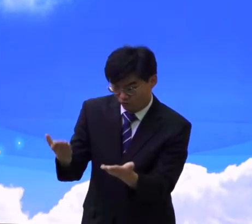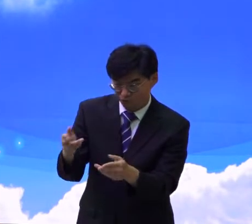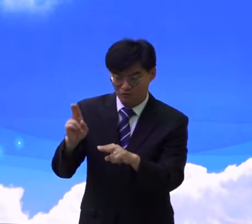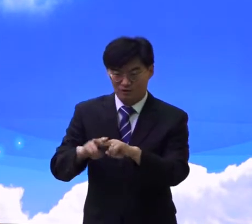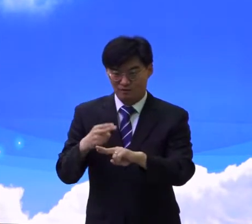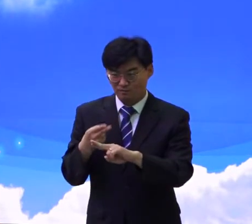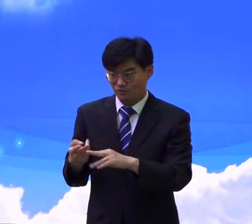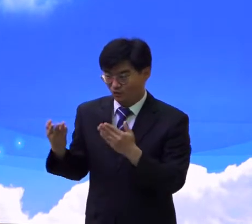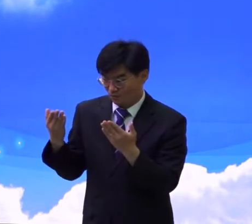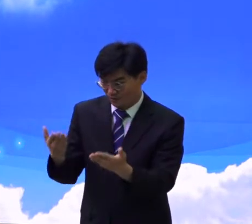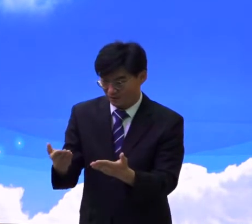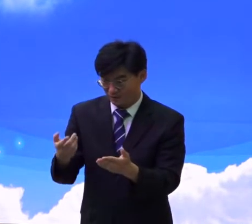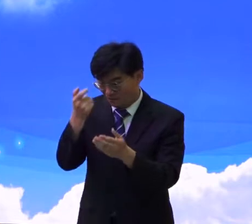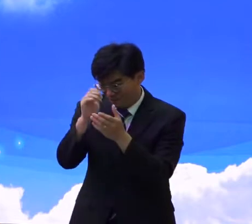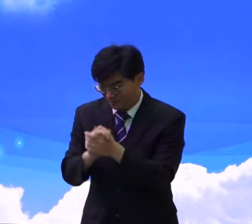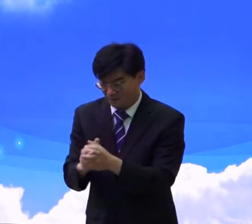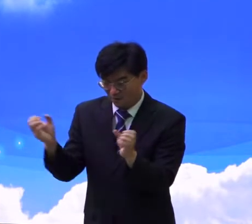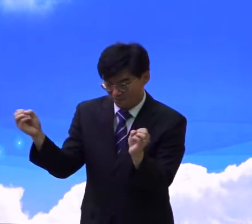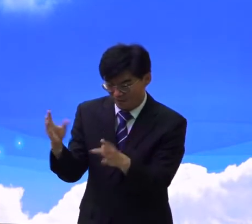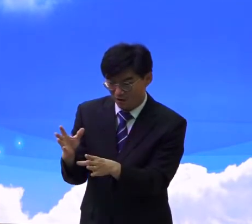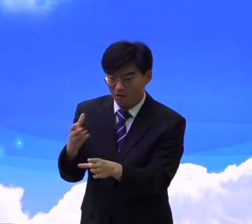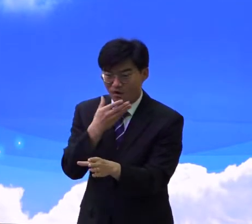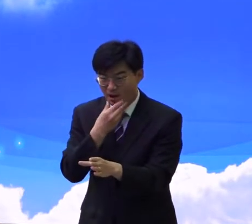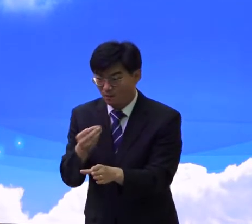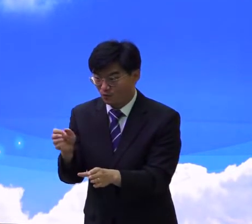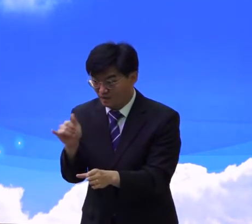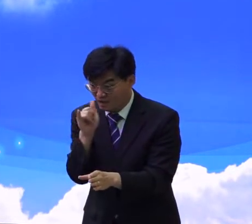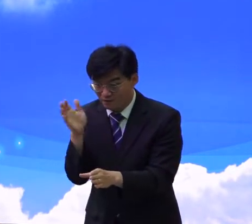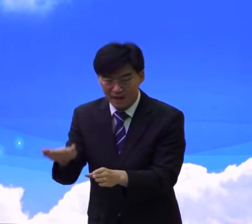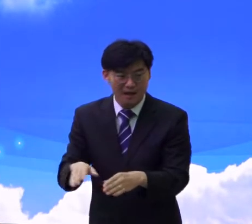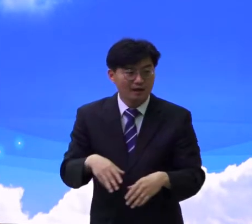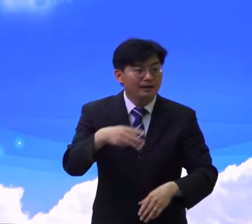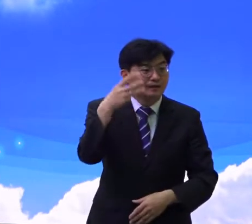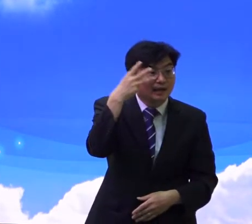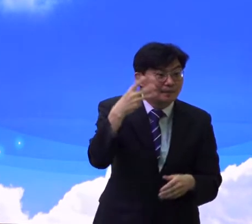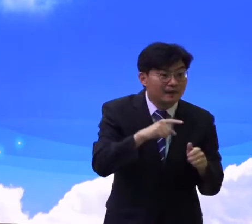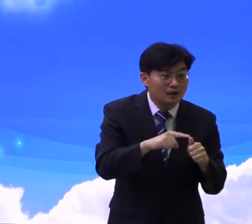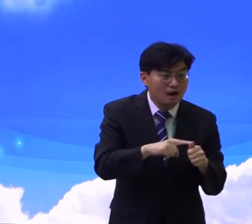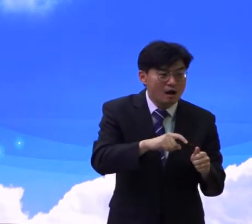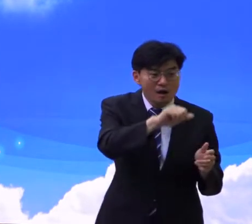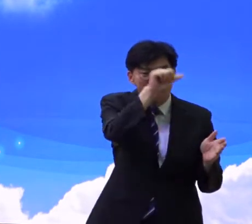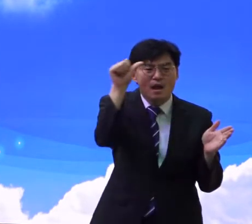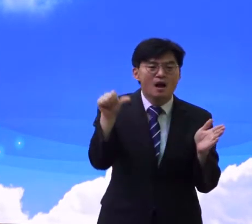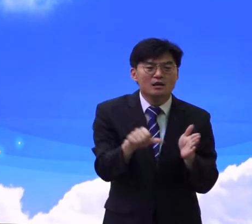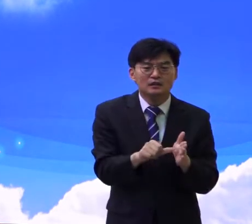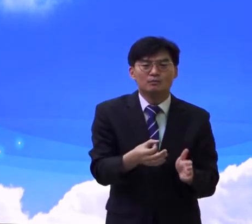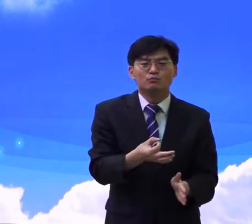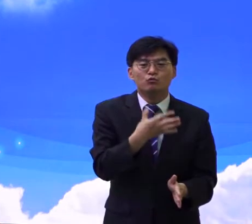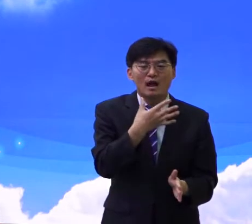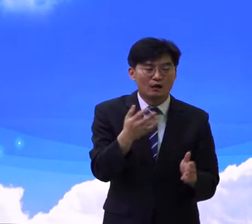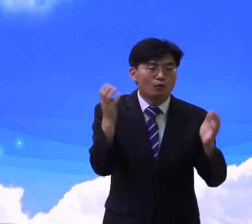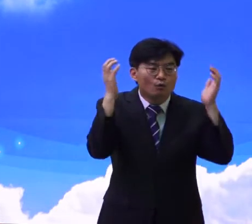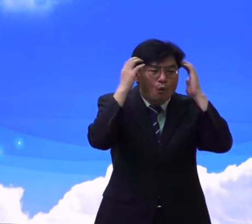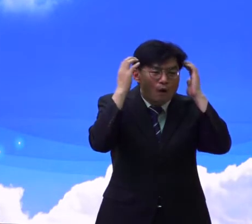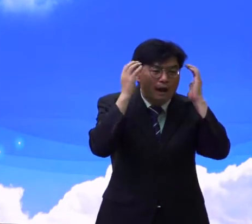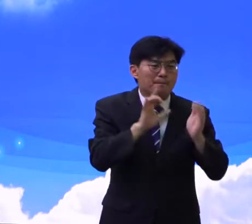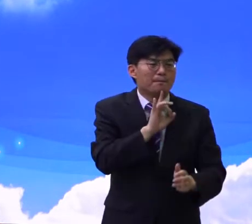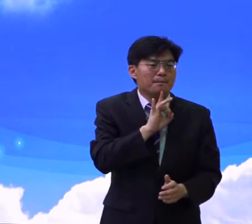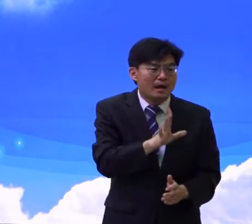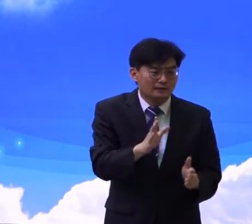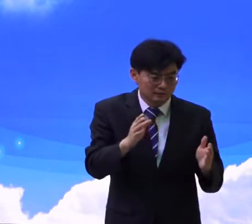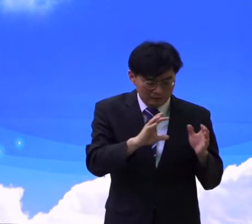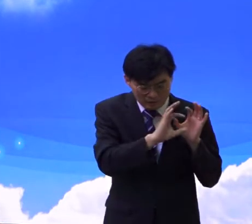허락하지 않았었죠. 여러분, 다른 선지자 중에 엘리야라든지 그의 뒤를 이어 사역한 제자